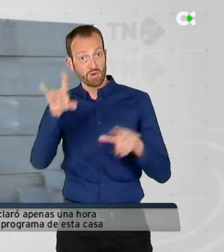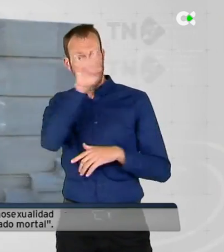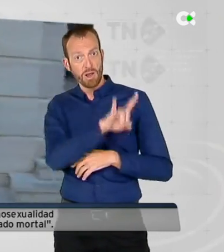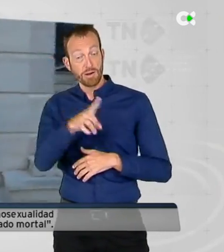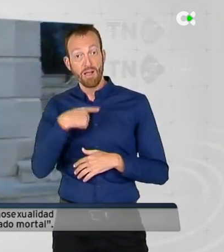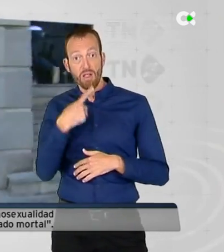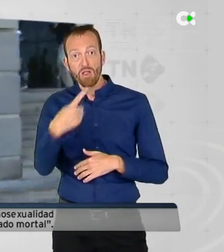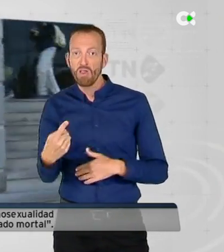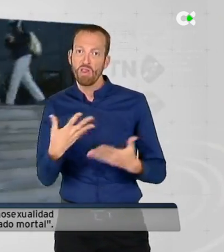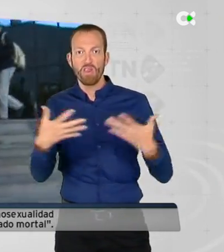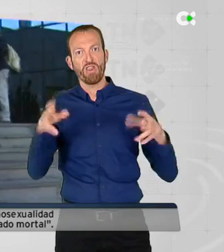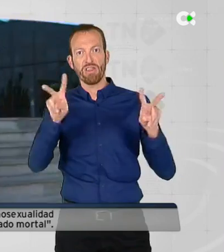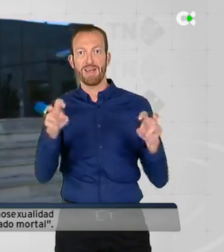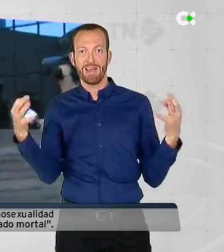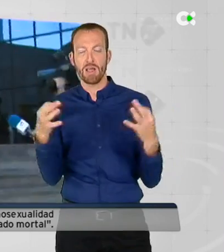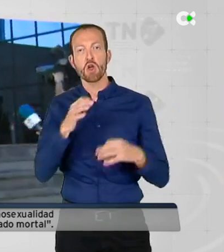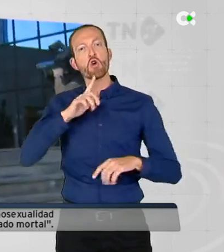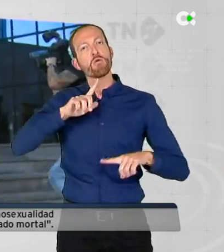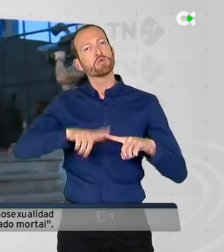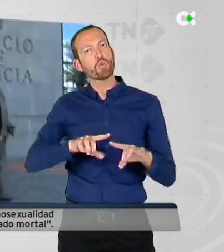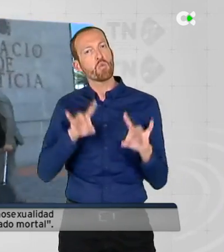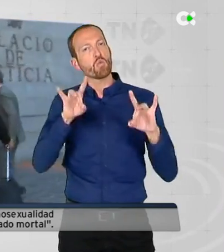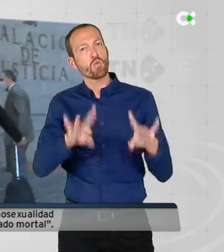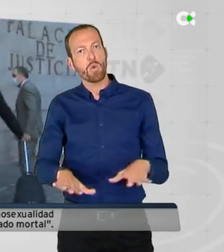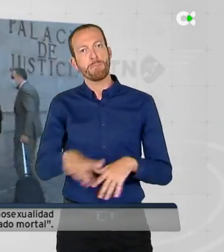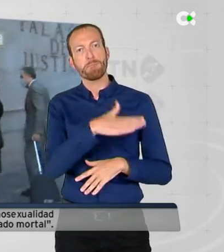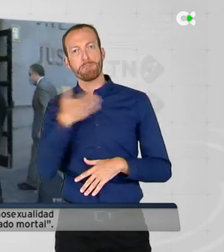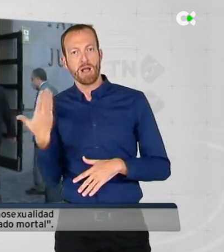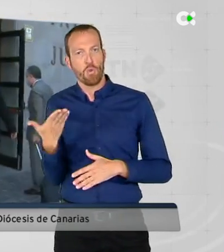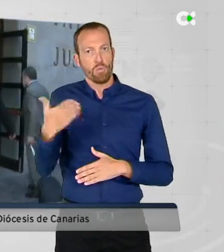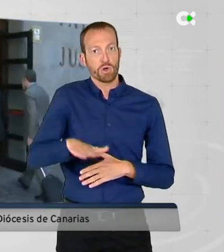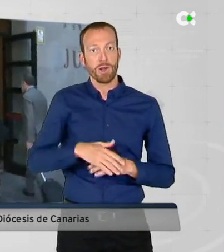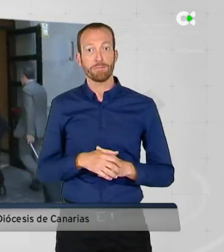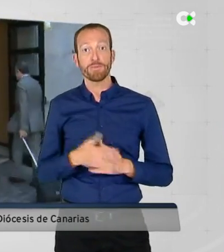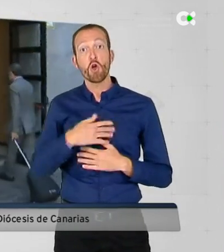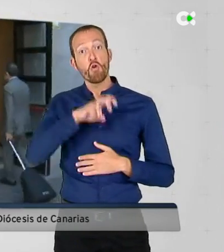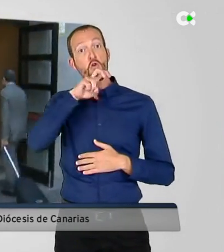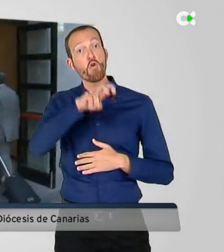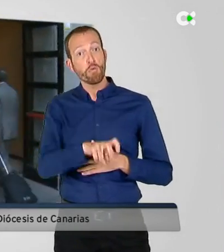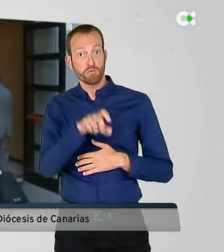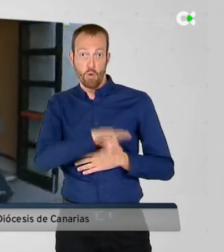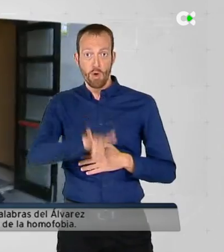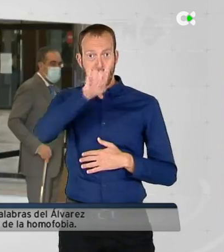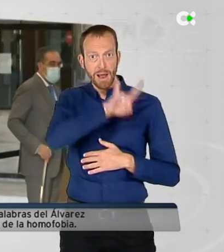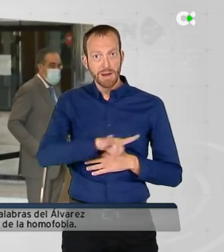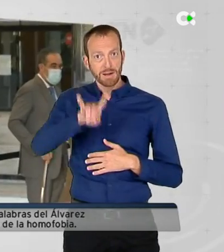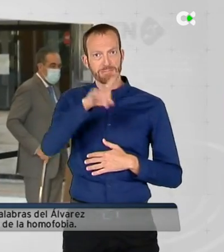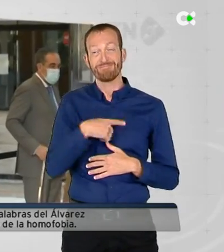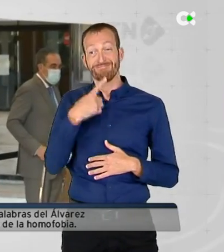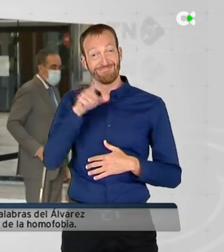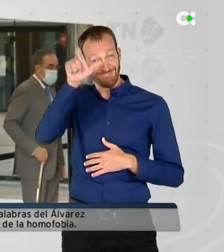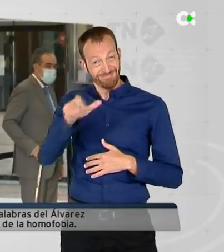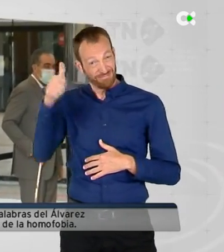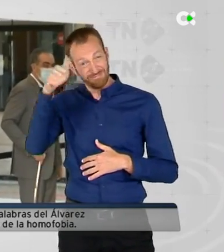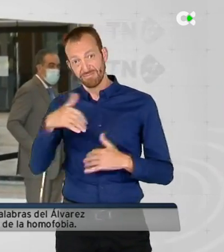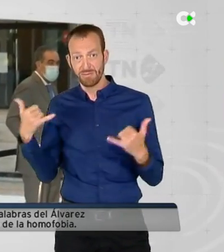casa La homosexualidad era un pecado mortal. Su homólogo en la diócesis de Canarias descartó que las